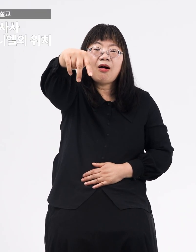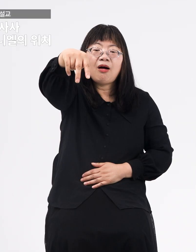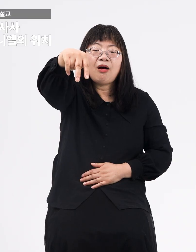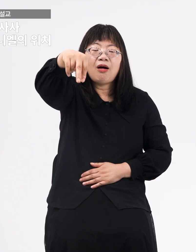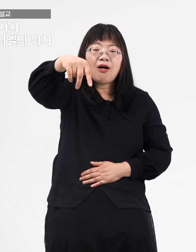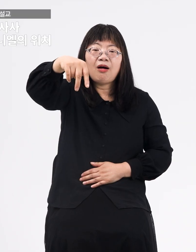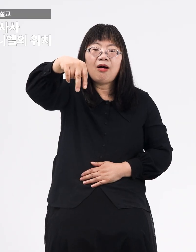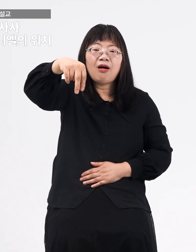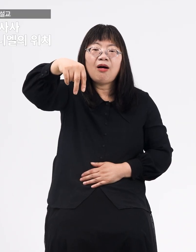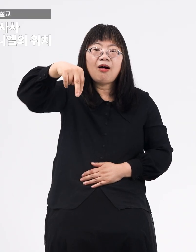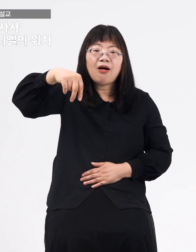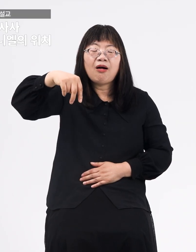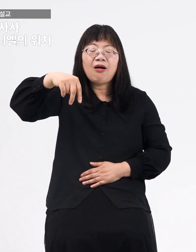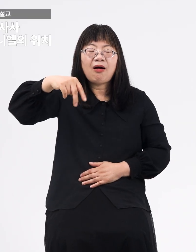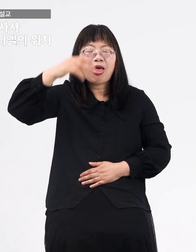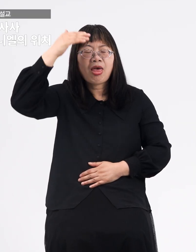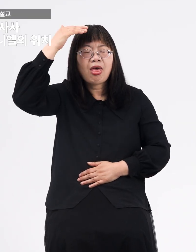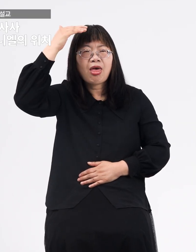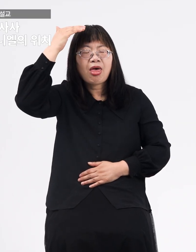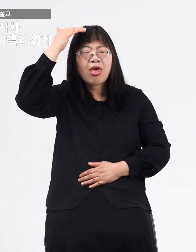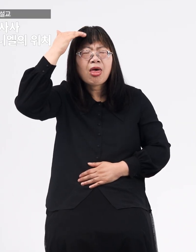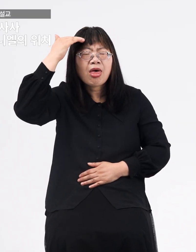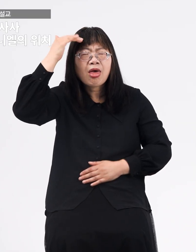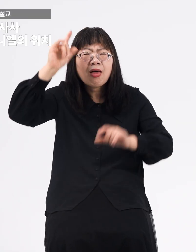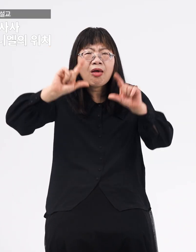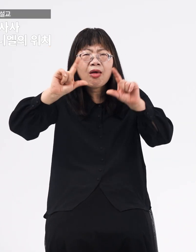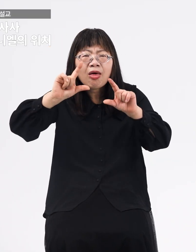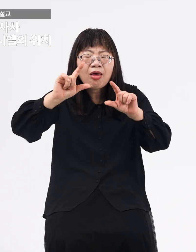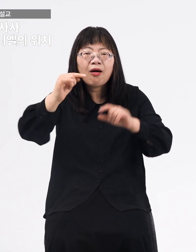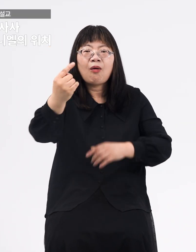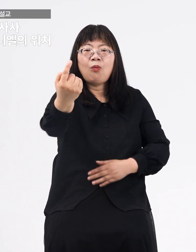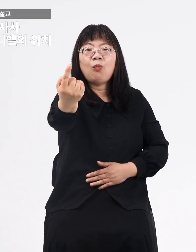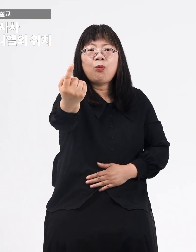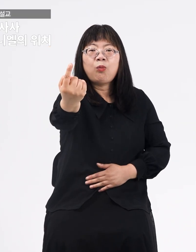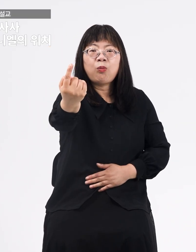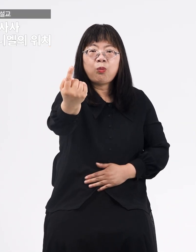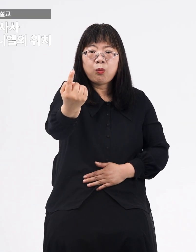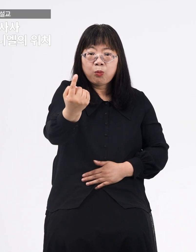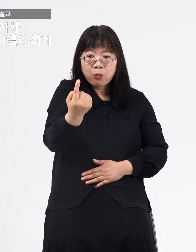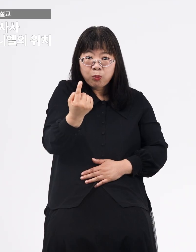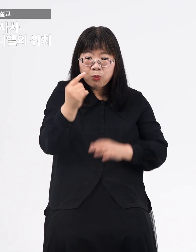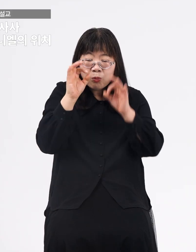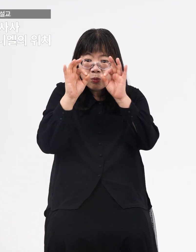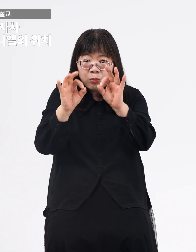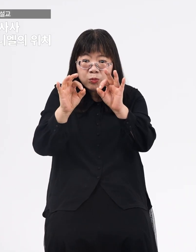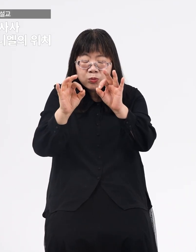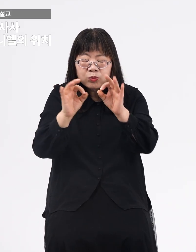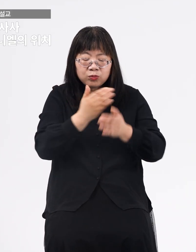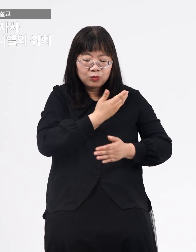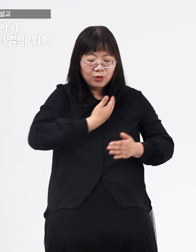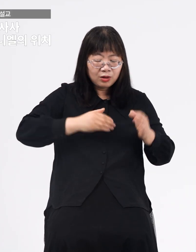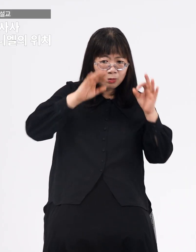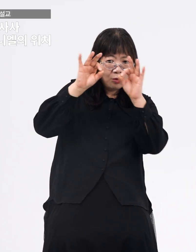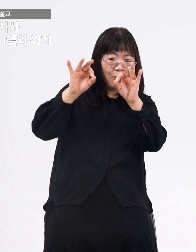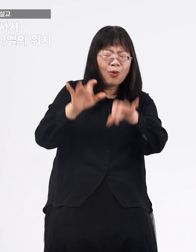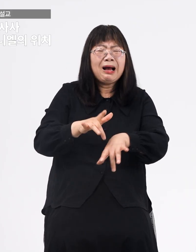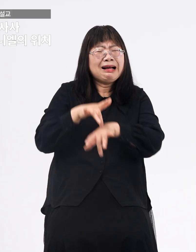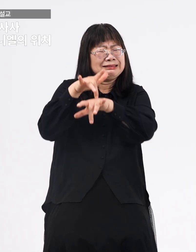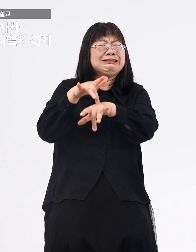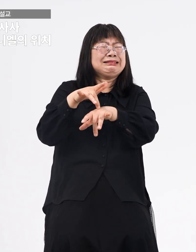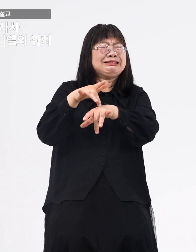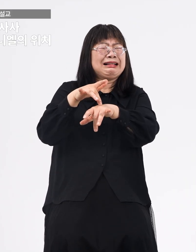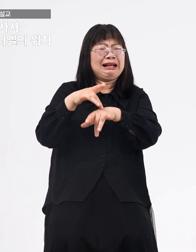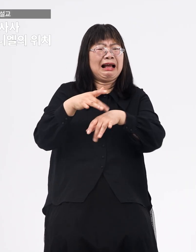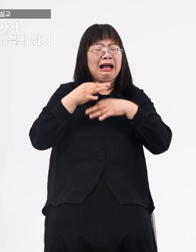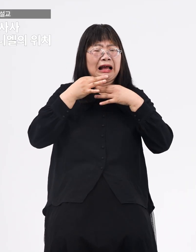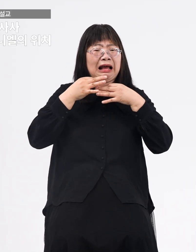철벅하고 희끄무레한 물체가 다가오는 거예요. 제자들이 뭘로 봤죠? 귀신이다.